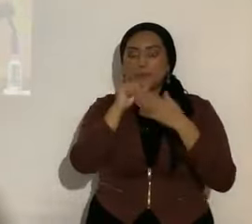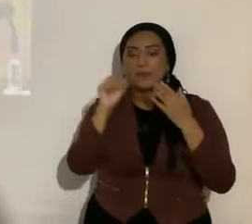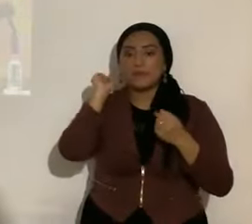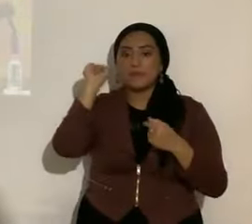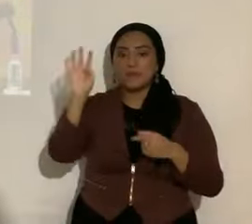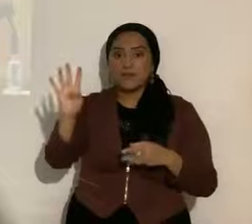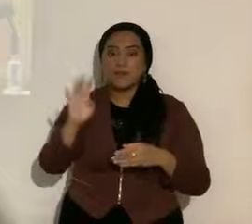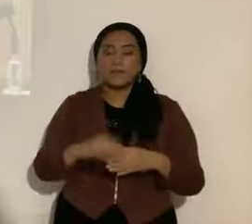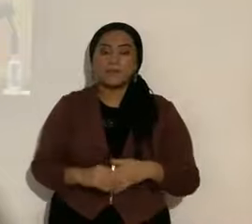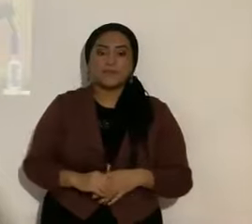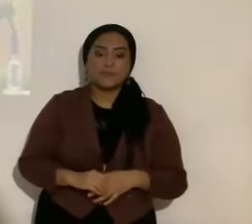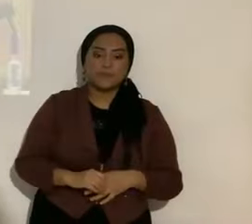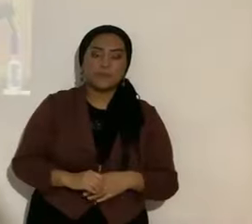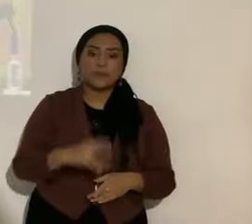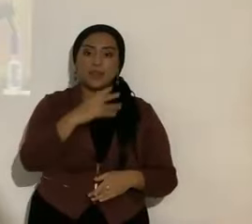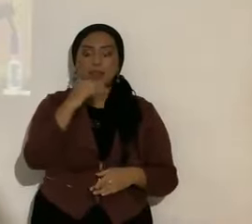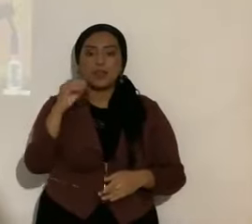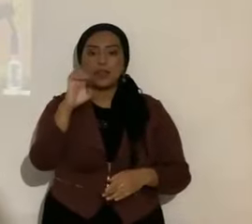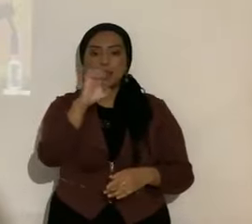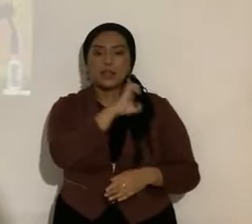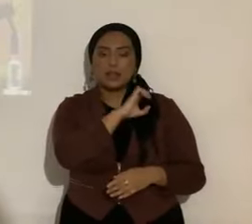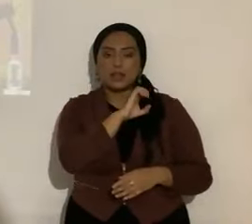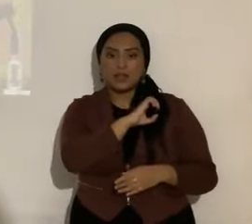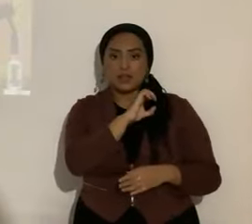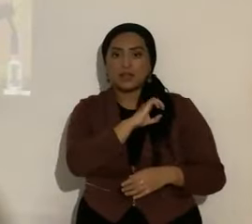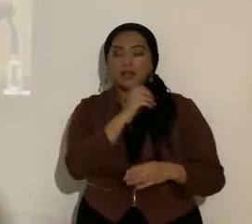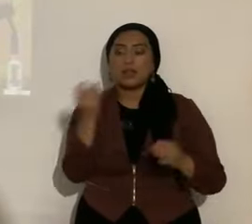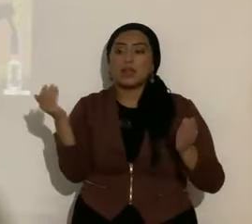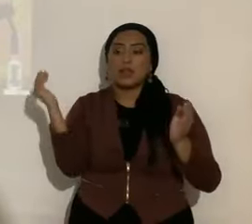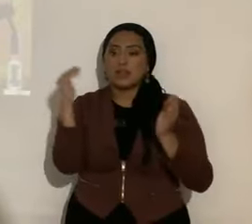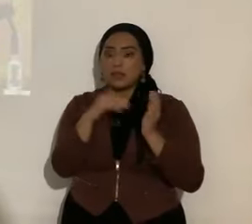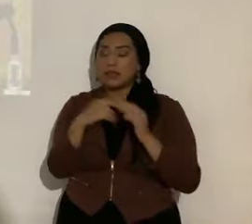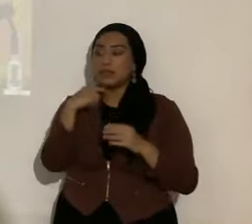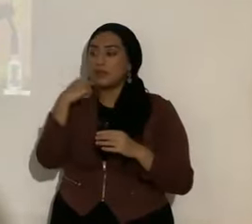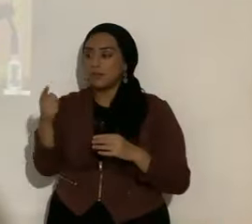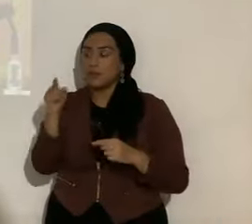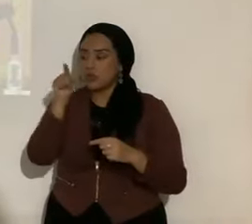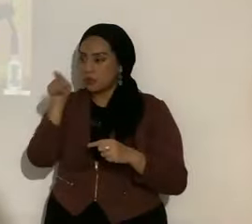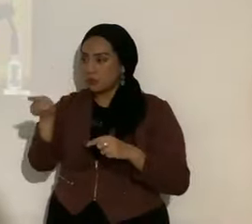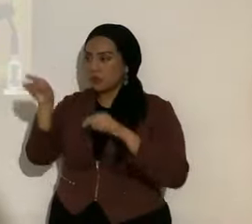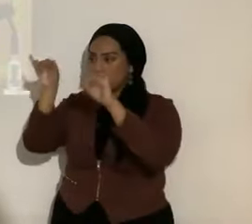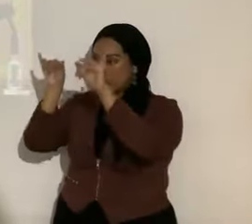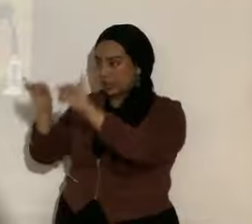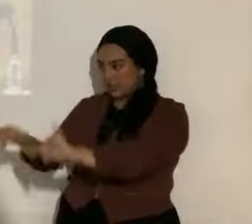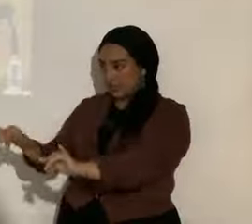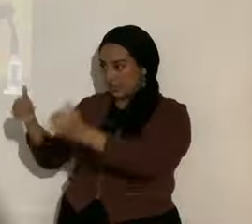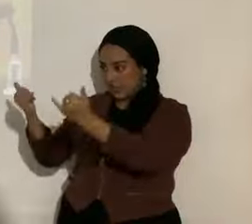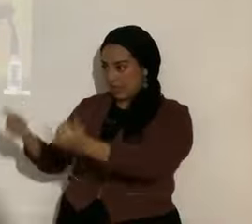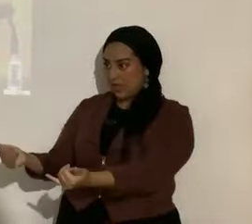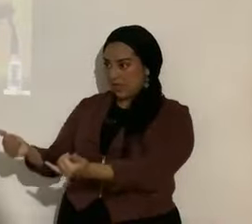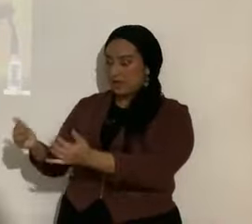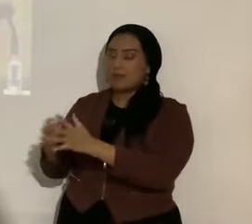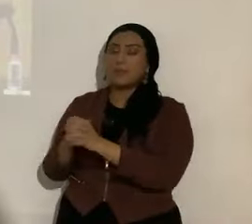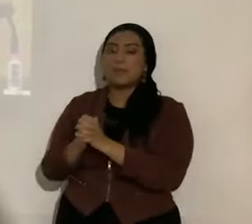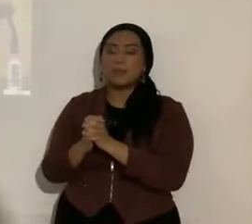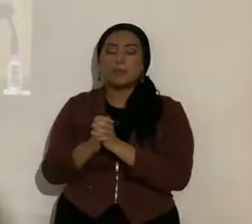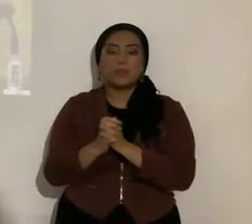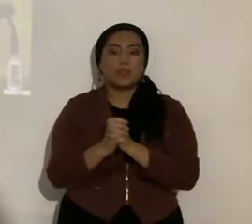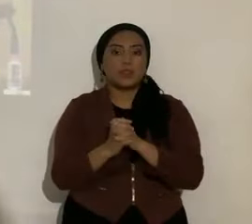4. Y Eliyahu, le volvió a decir: Eliseo, quédate aquí ahora. Entonces, si ustedes